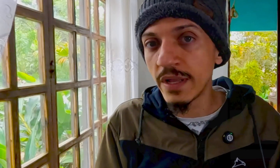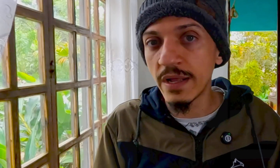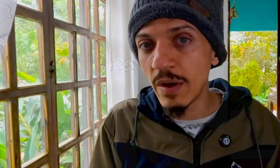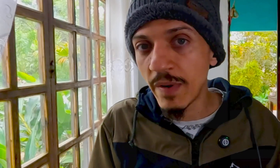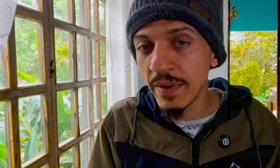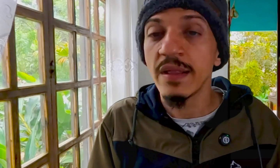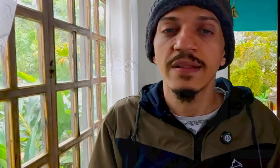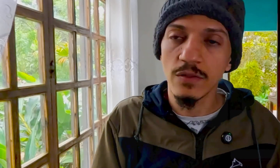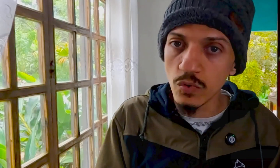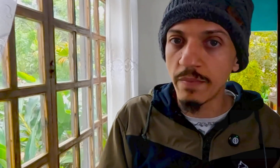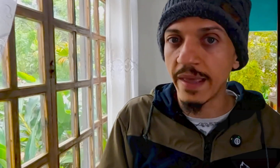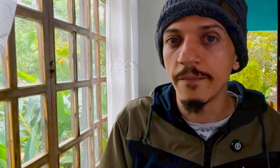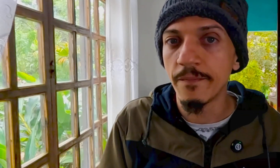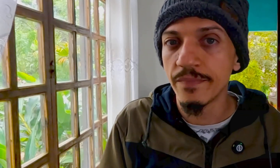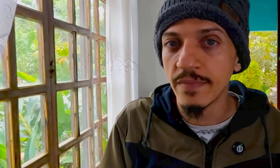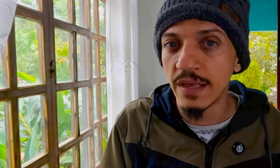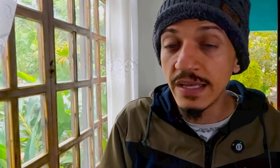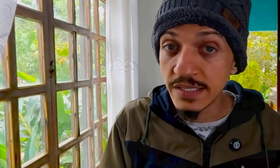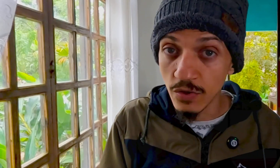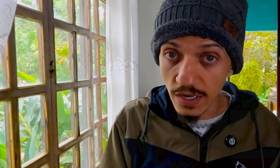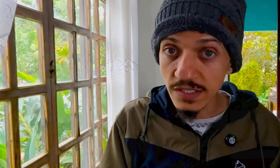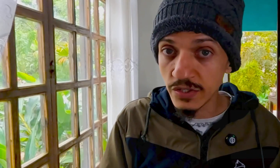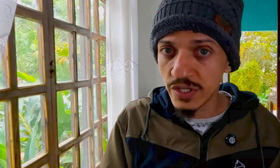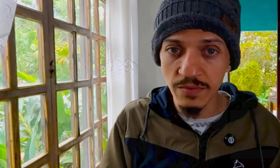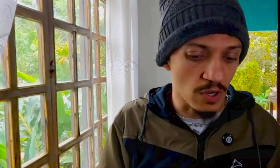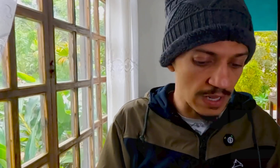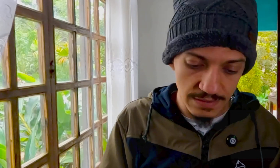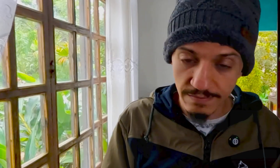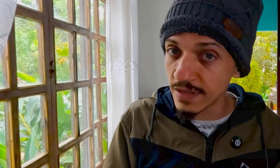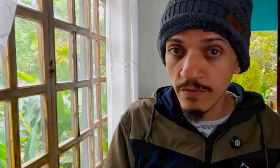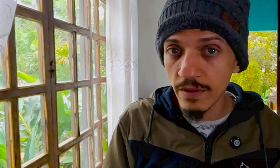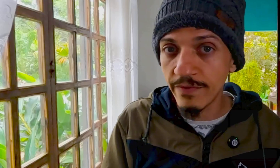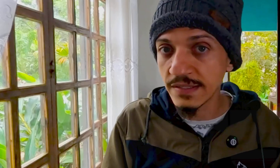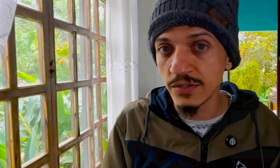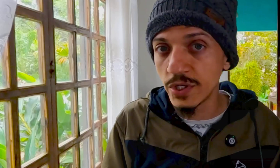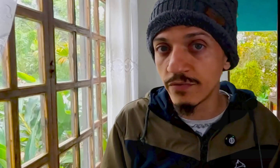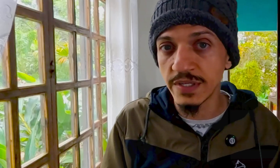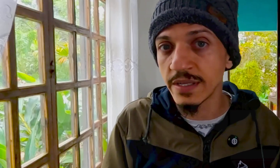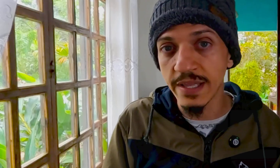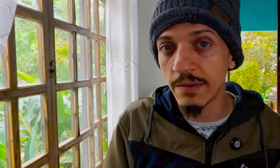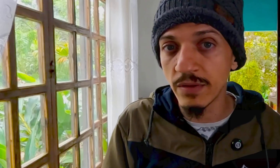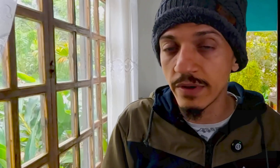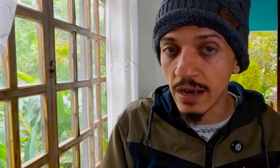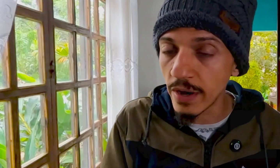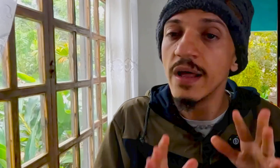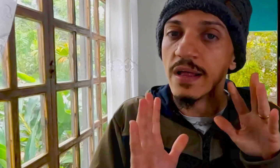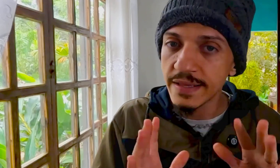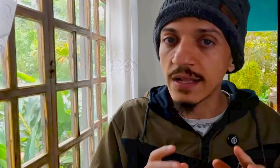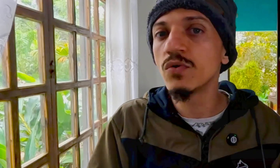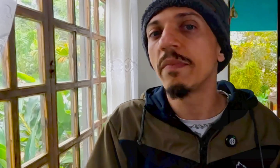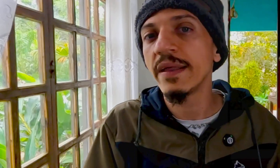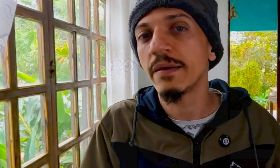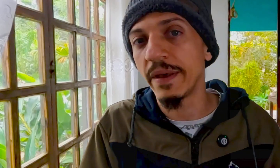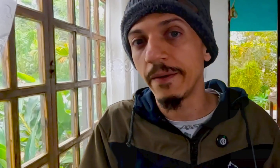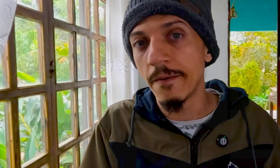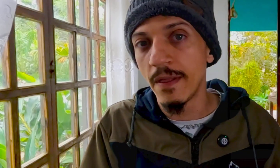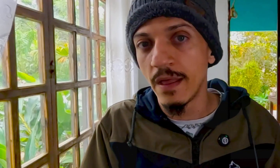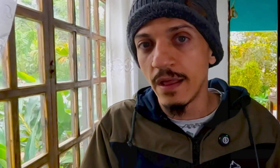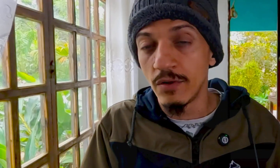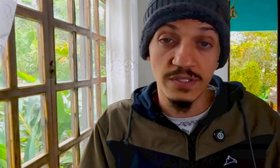a mentoria não é para mim, tá tudo bem. E se nós sentimos, olha, não faz sentido você entrar na mentoria agora, tá tudo bem